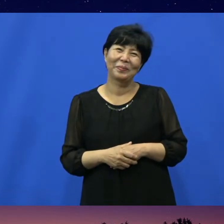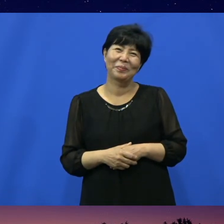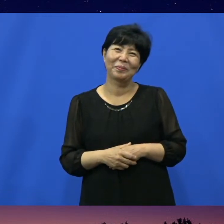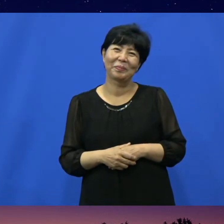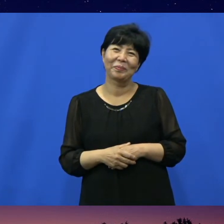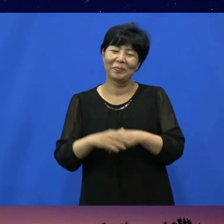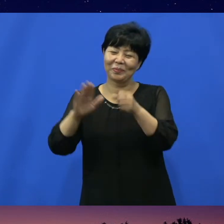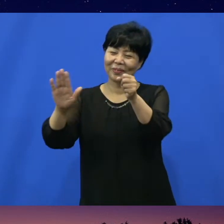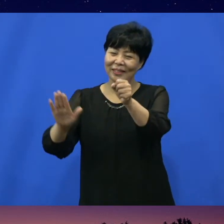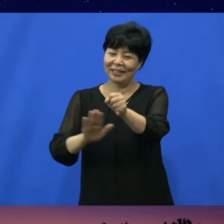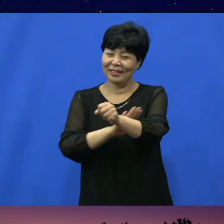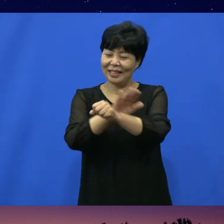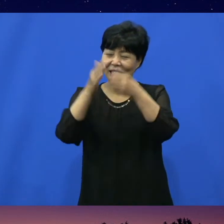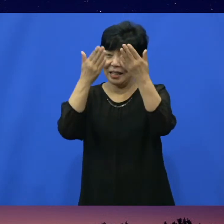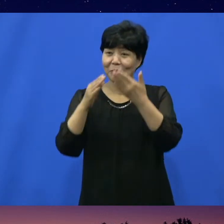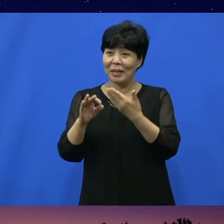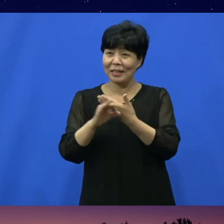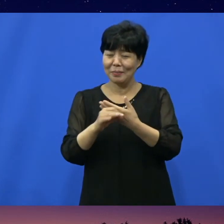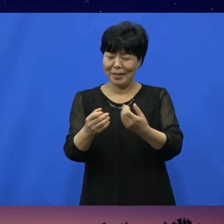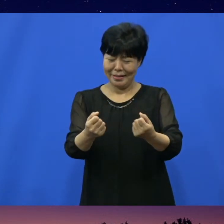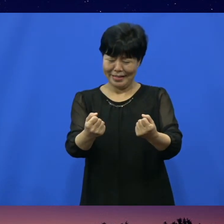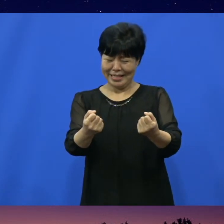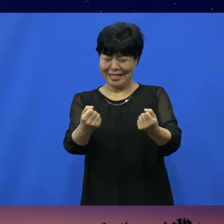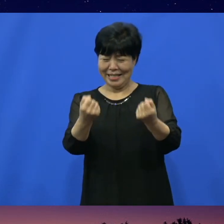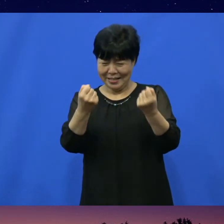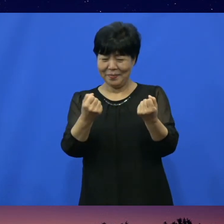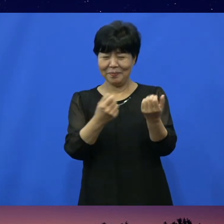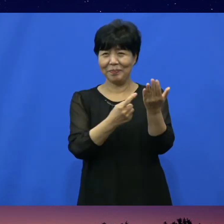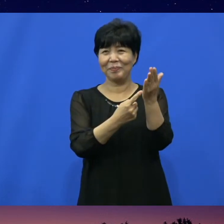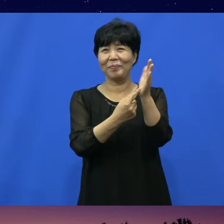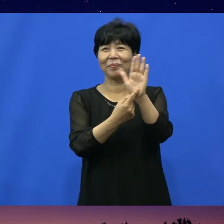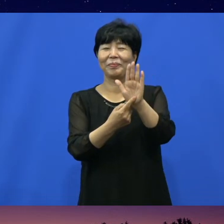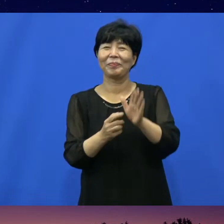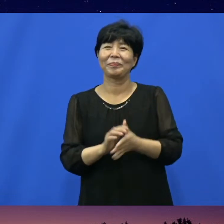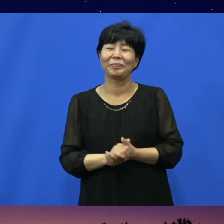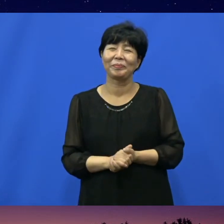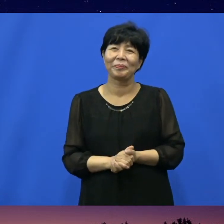여러분 사랑을 받으면 온몸에서 막 그 에너지가 막 나와요.